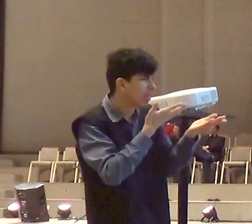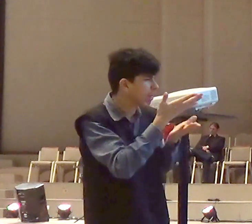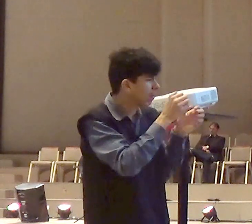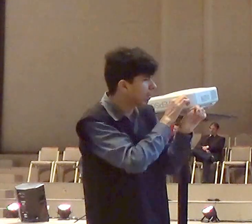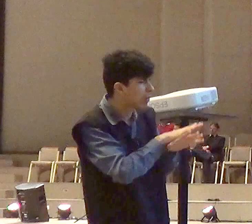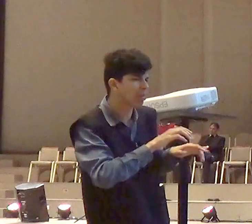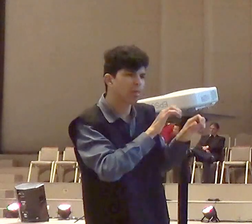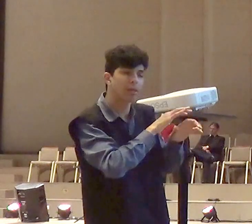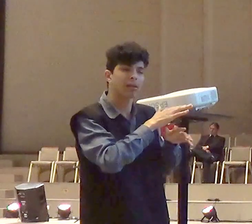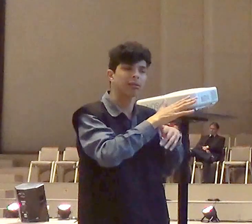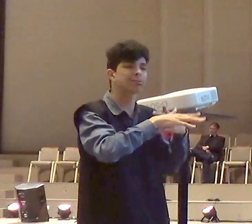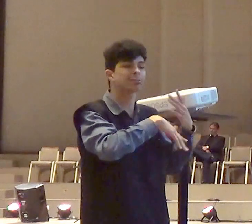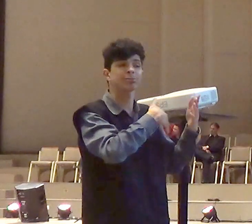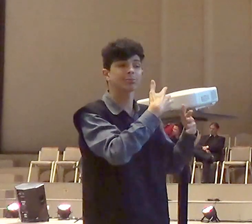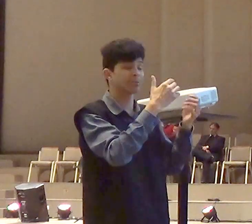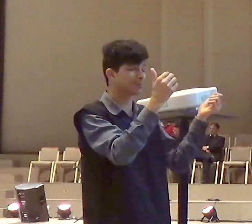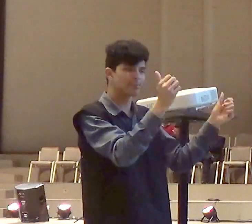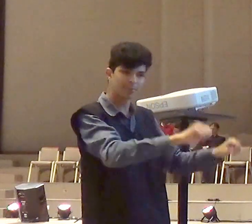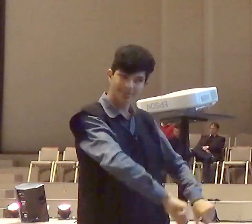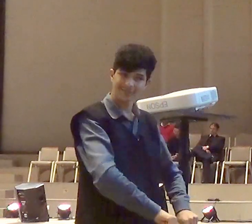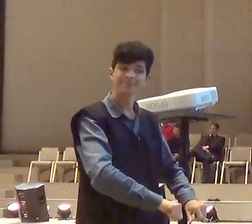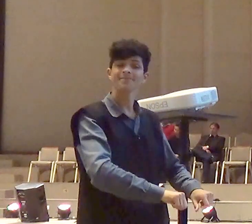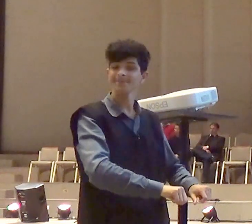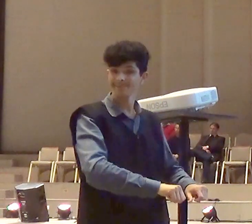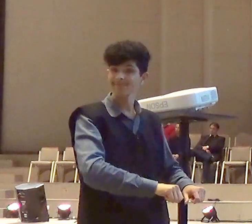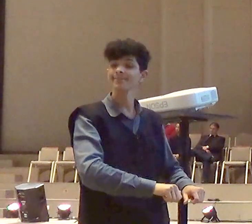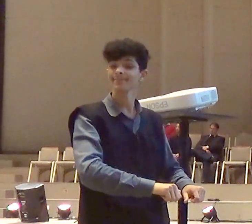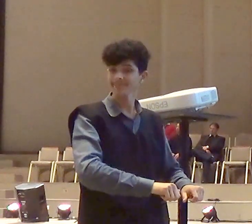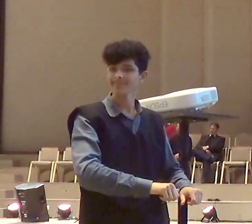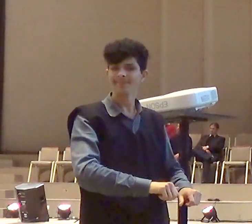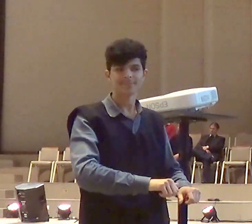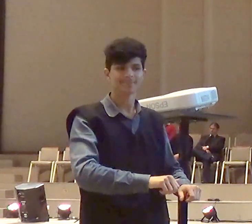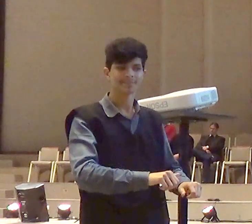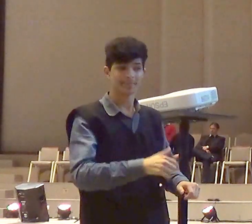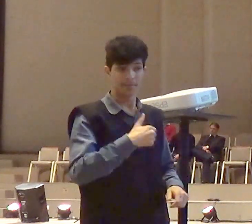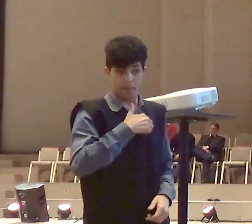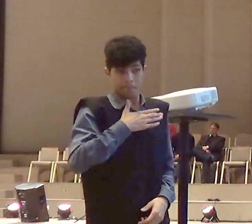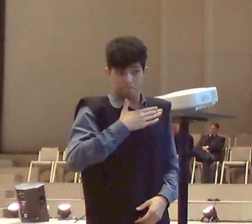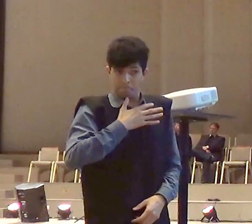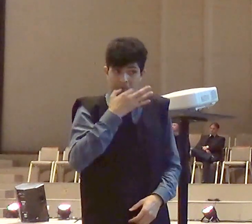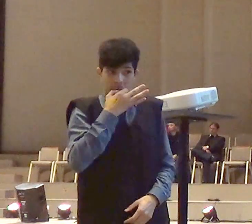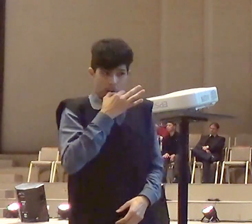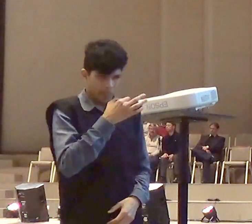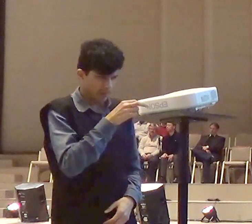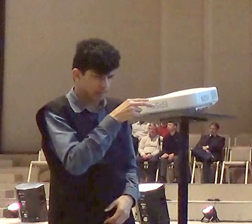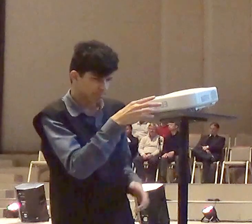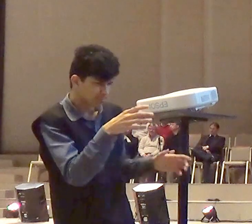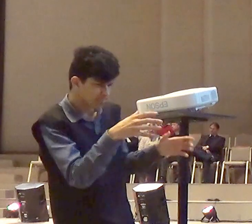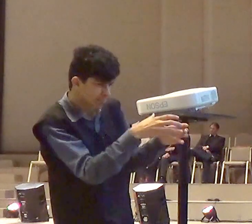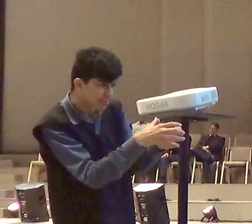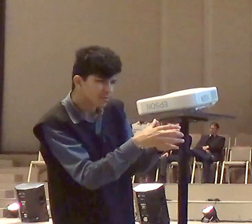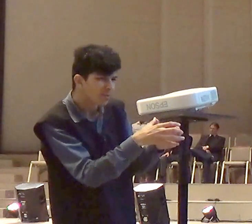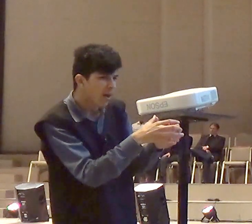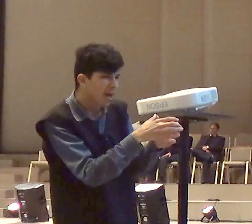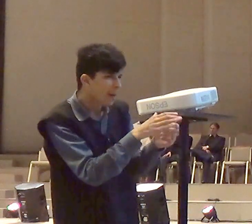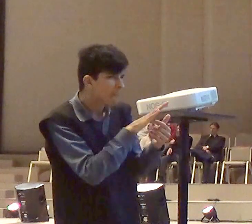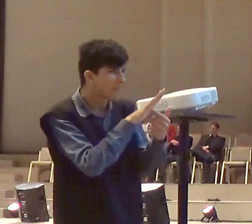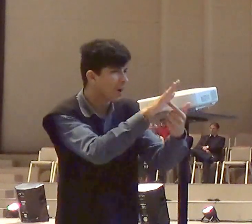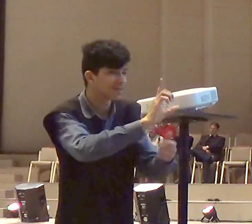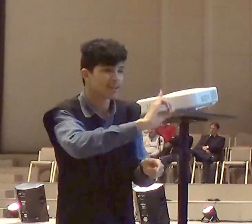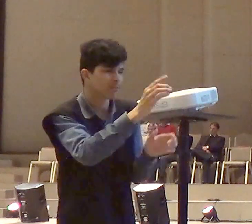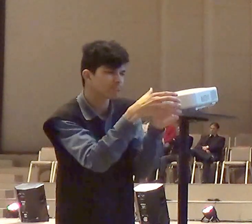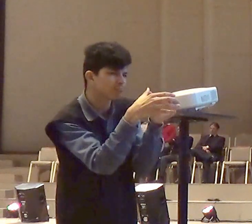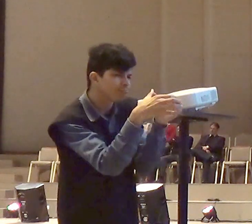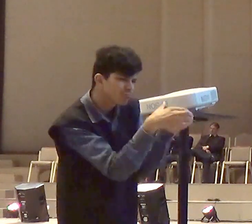lá e começaram eu creio a conversar sobre isso nas suas tendas